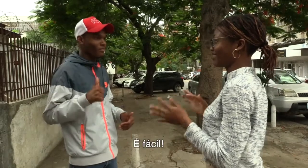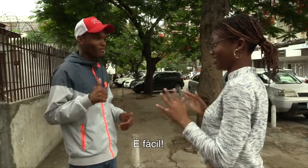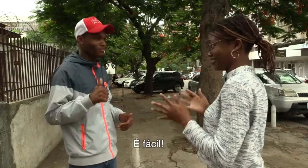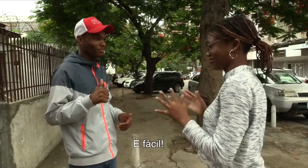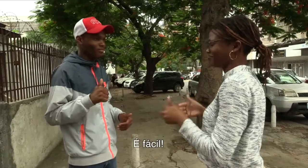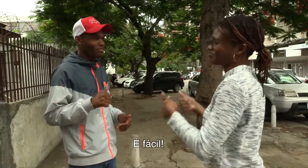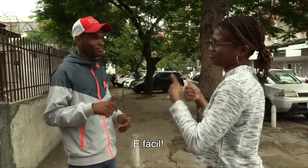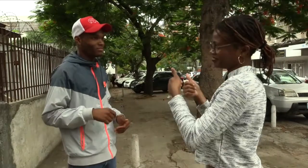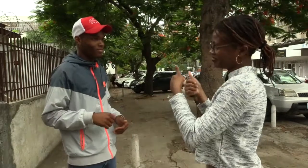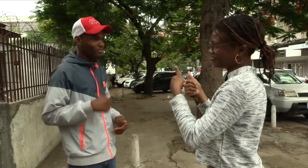É fácil?